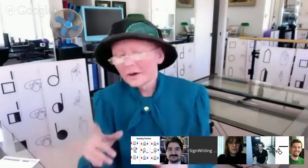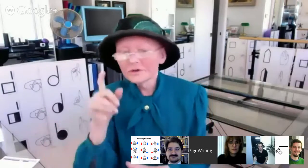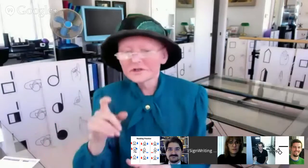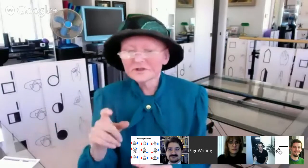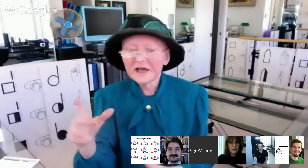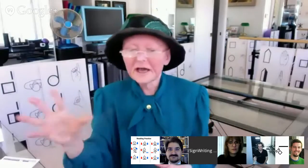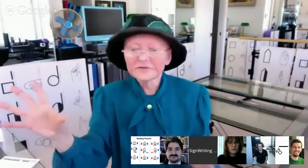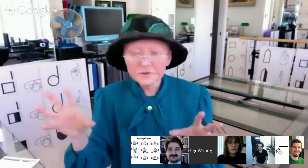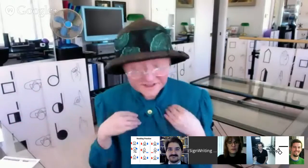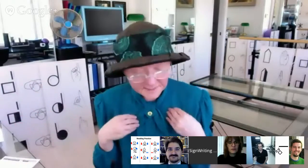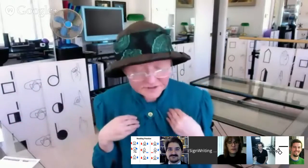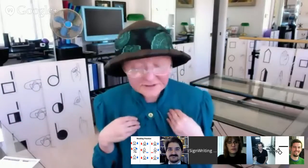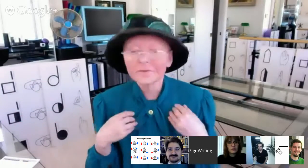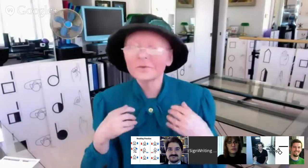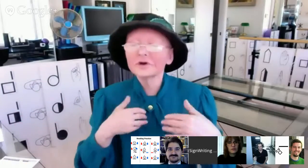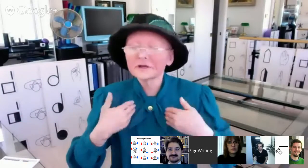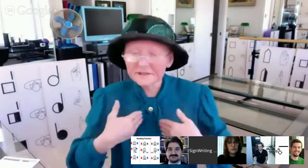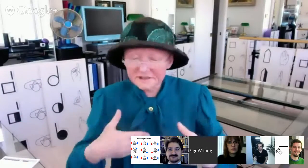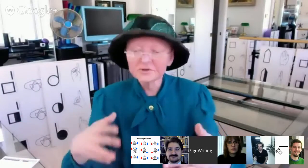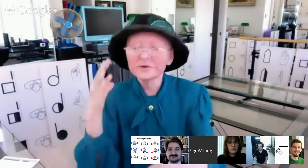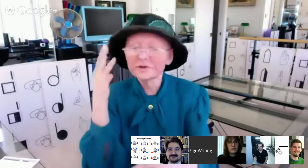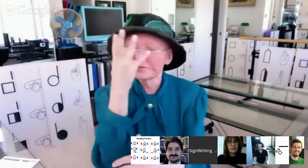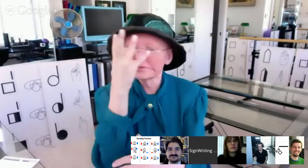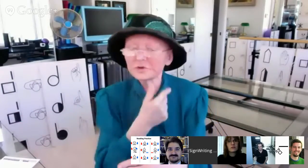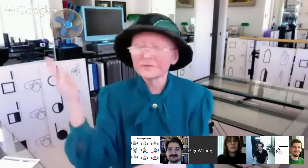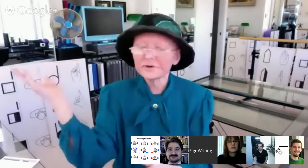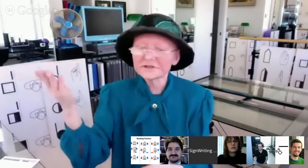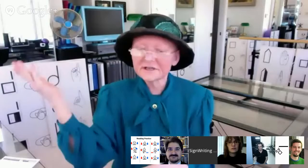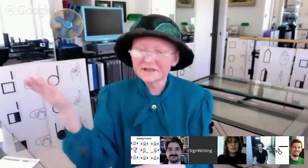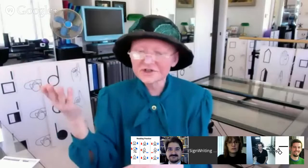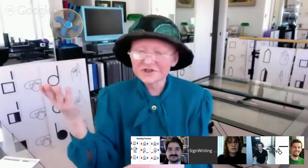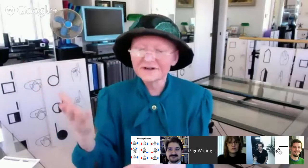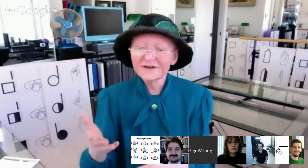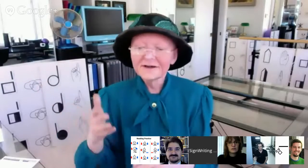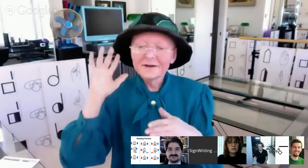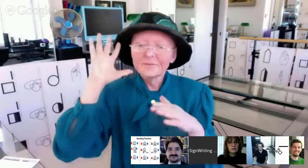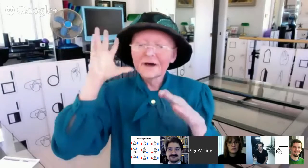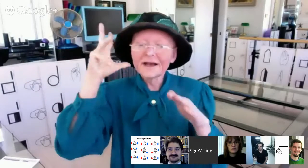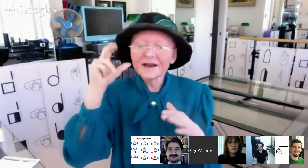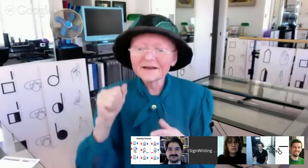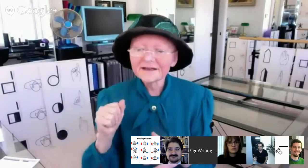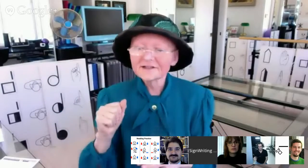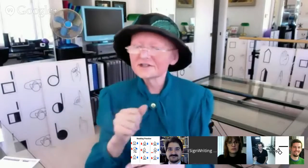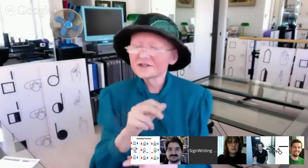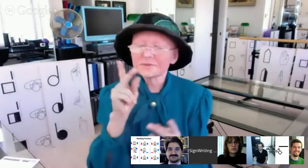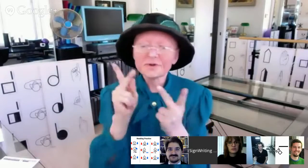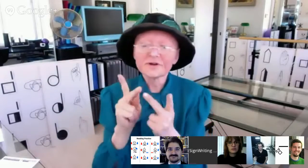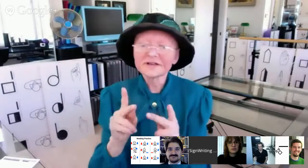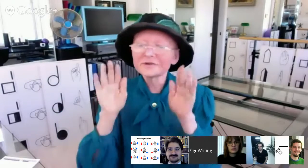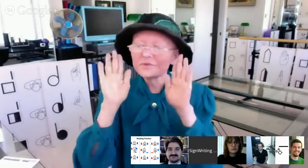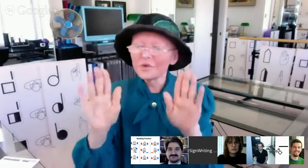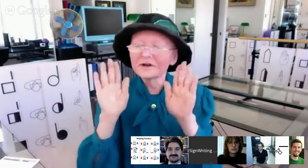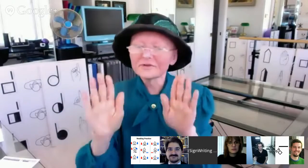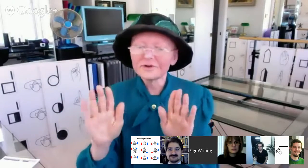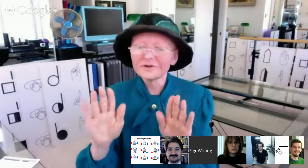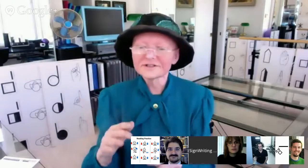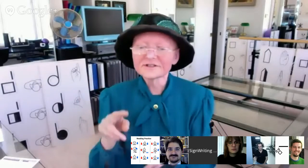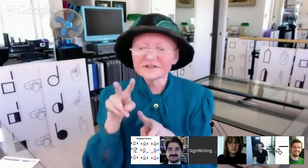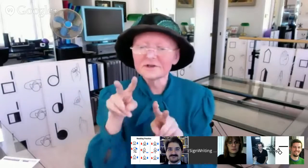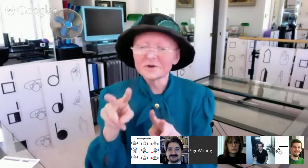we're just going to have to accept it. And we're going to continue with the beautiful presentation. Mariana, it's just perfect. It's